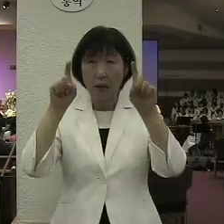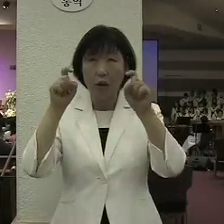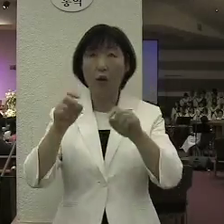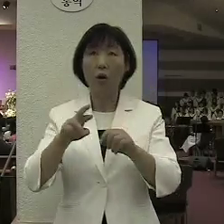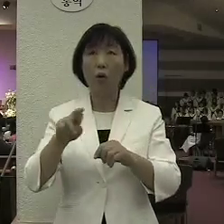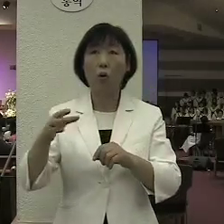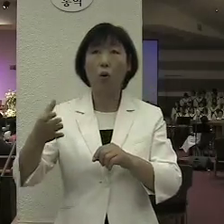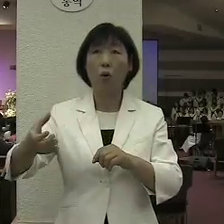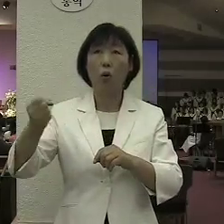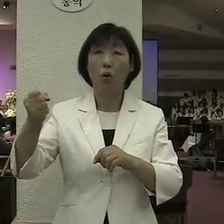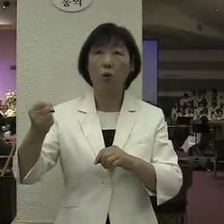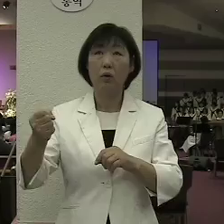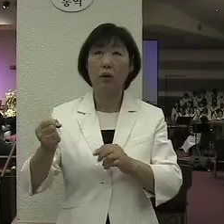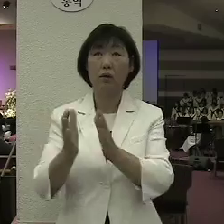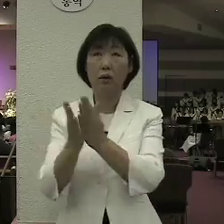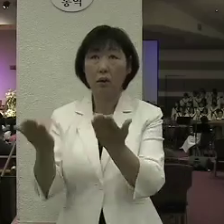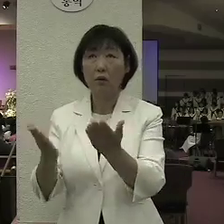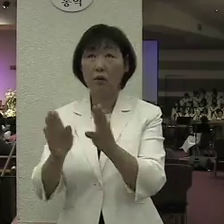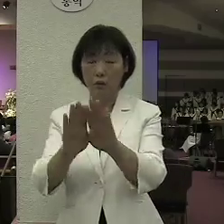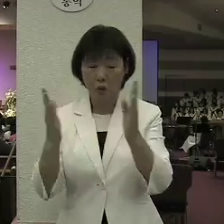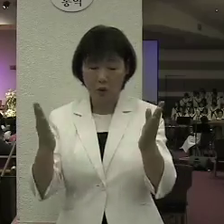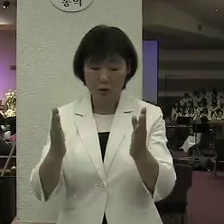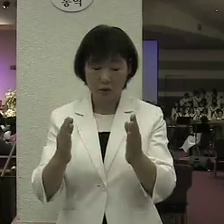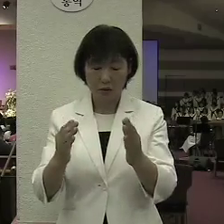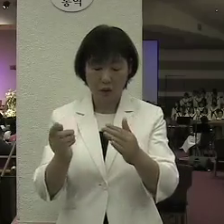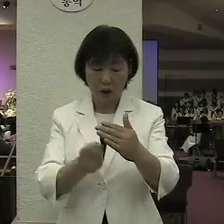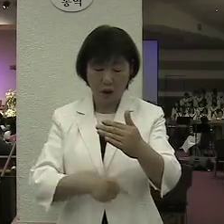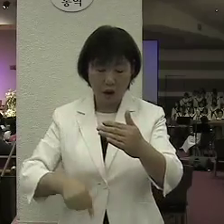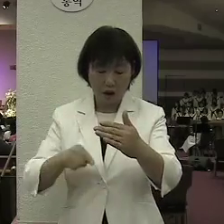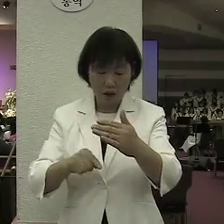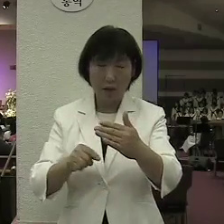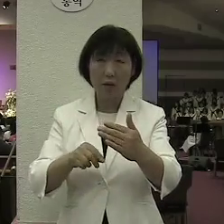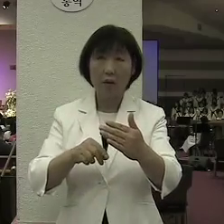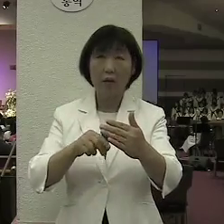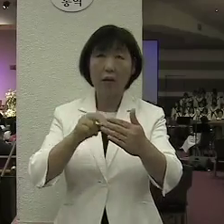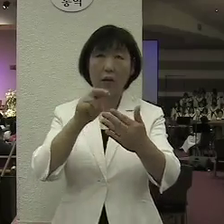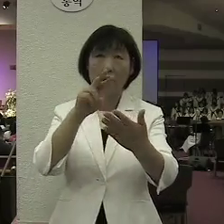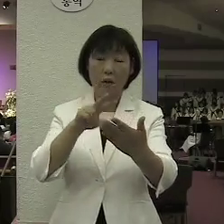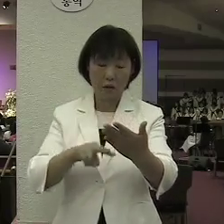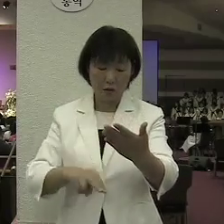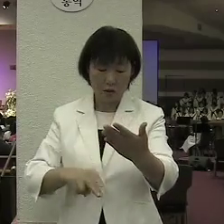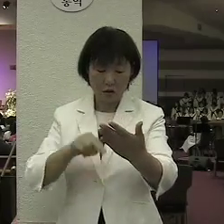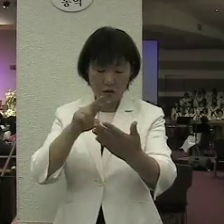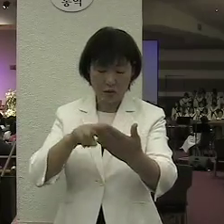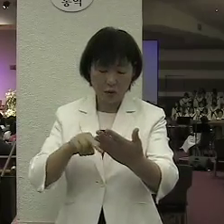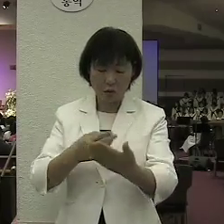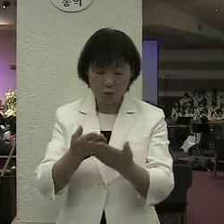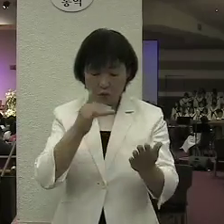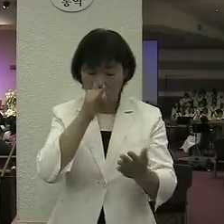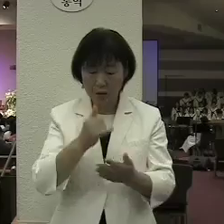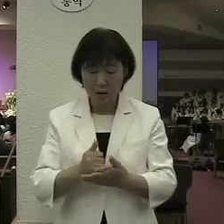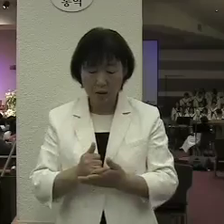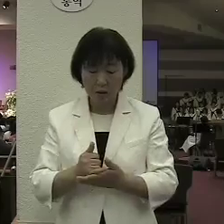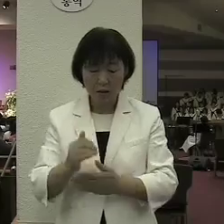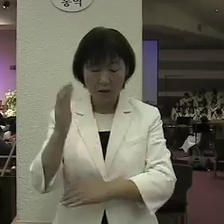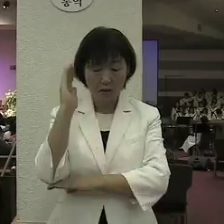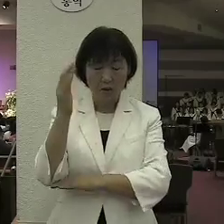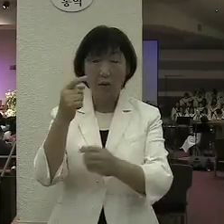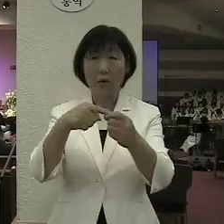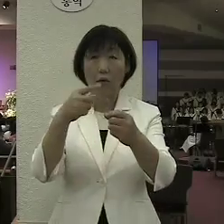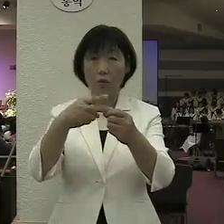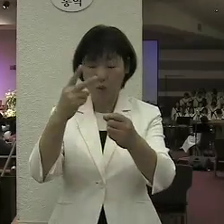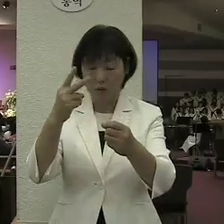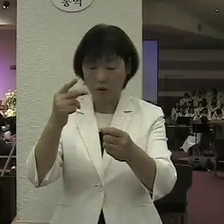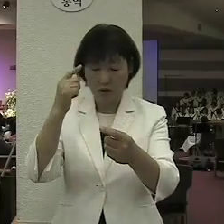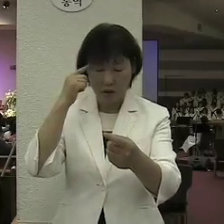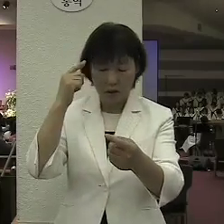합니다. 합당한 자가 한 분 계시다. 합당한 자가 한 분 계시다. 울지 말아라. 그분은 바로 누구인가